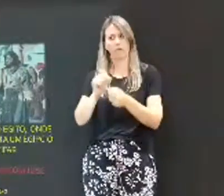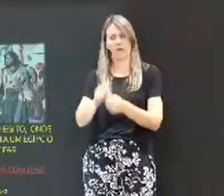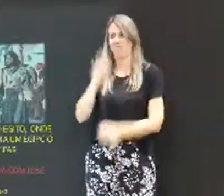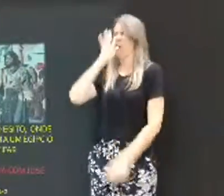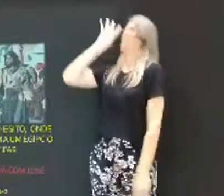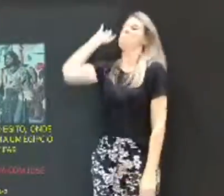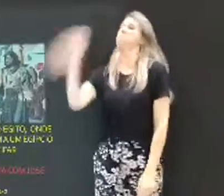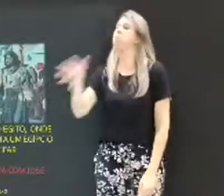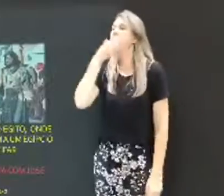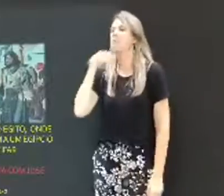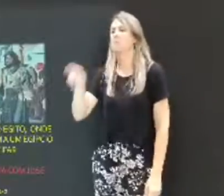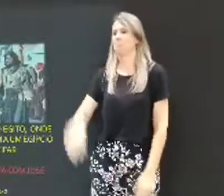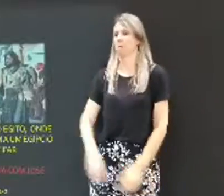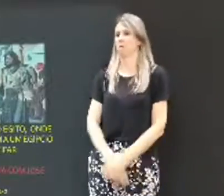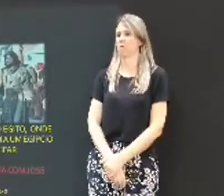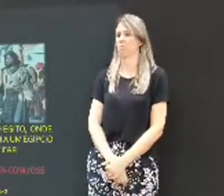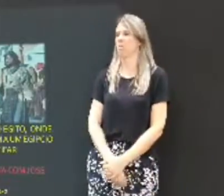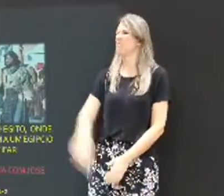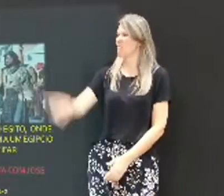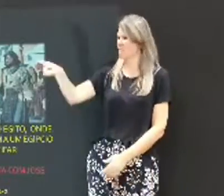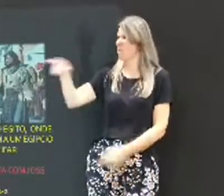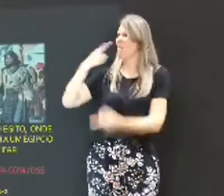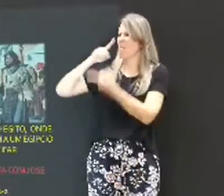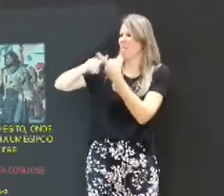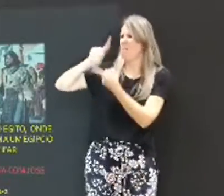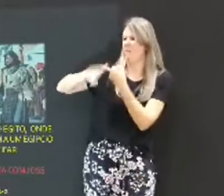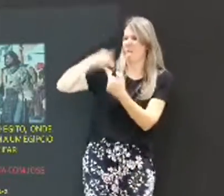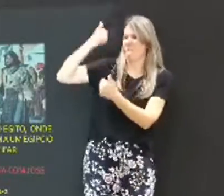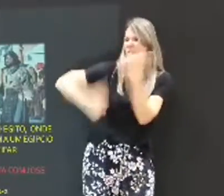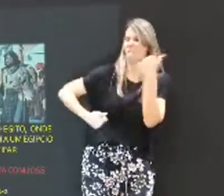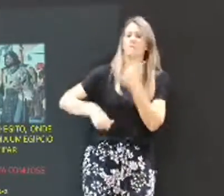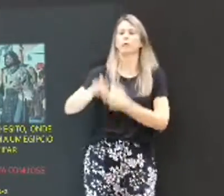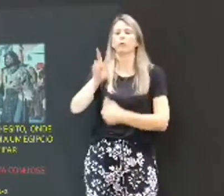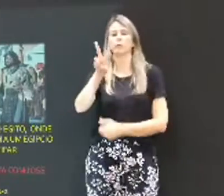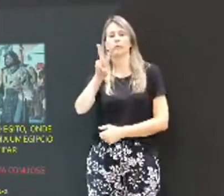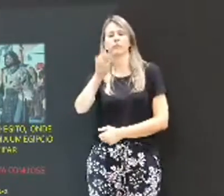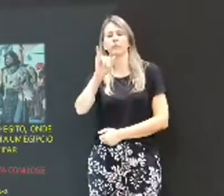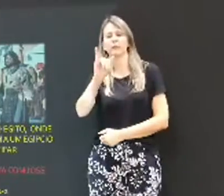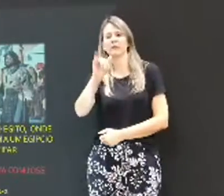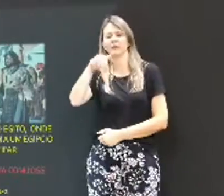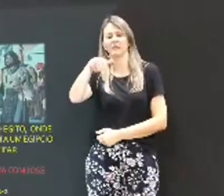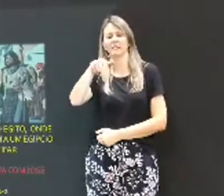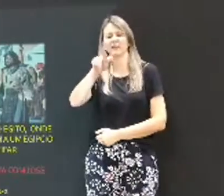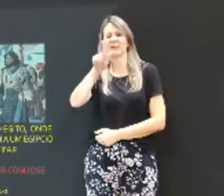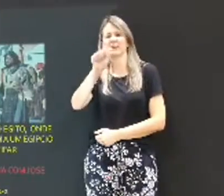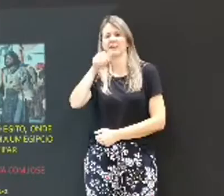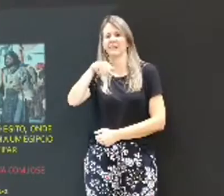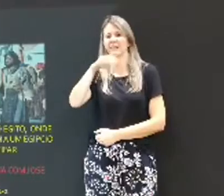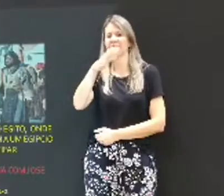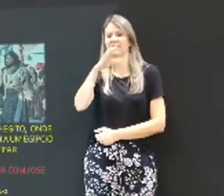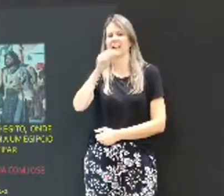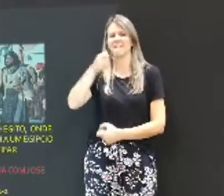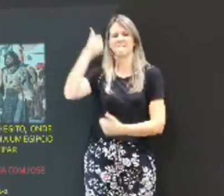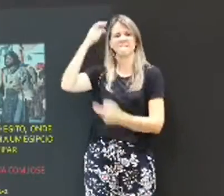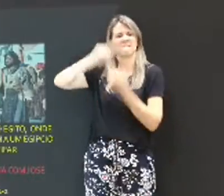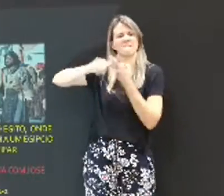José não desprezava ninguém, não acusava ninguém. Eu vou me vingar de você. Esse tal de vingança. Eu